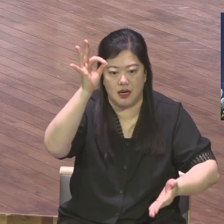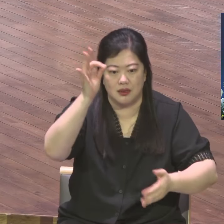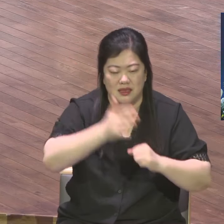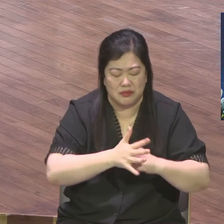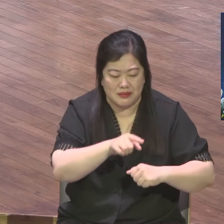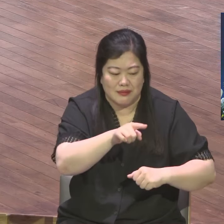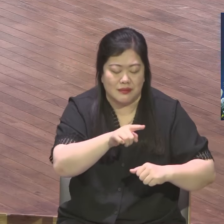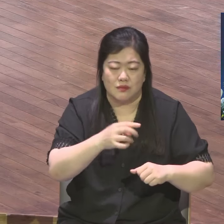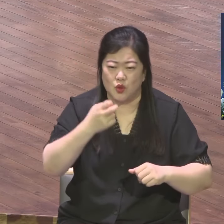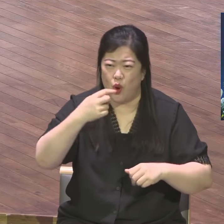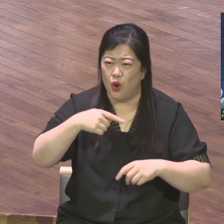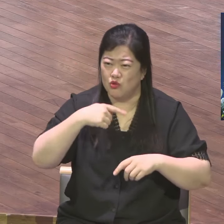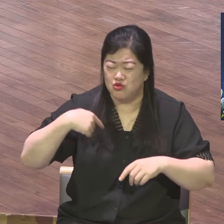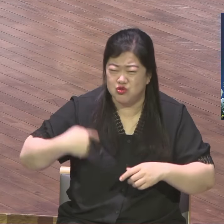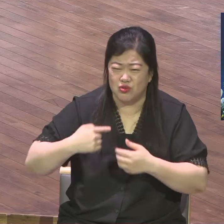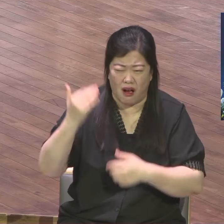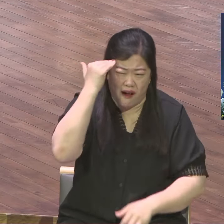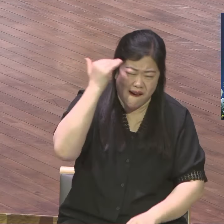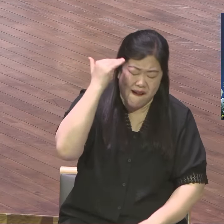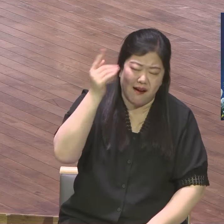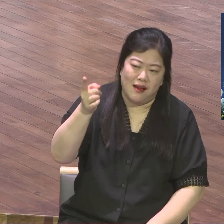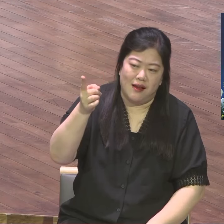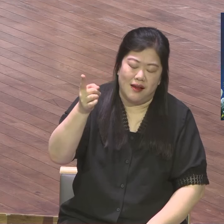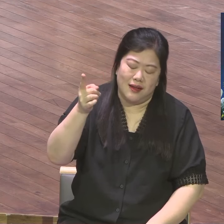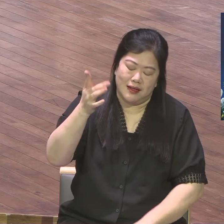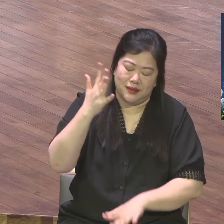없다. 세금 면제, 세금.